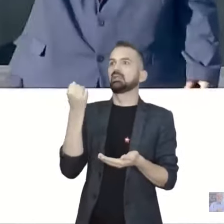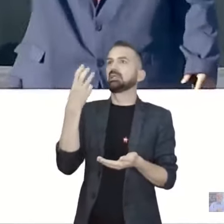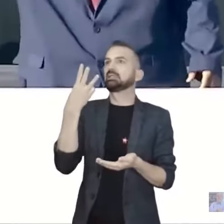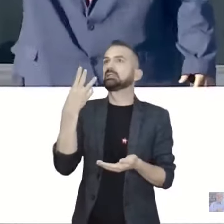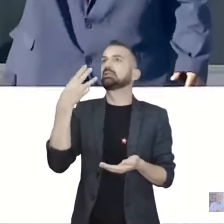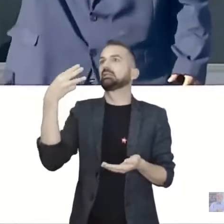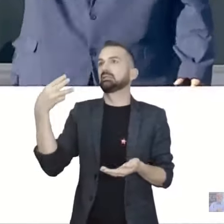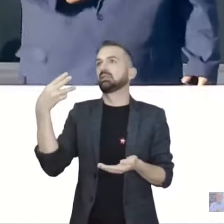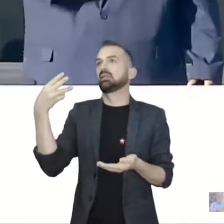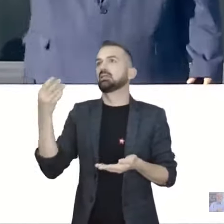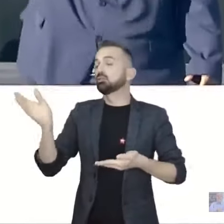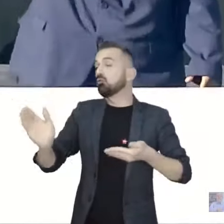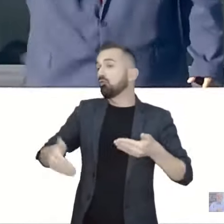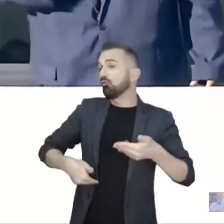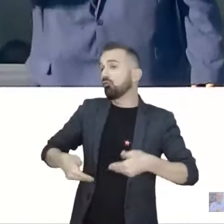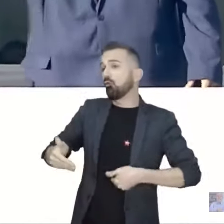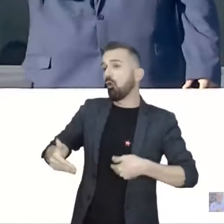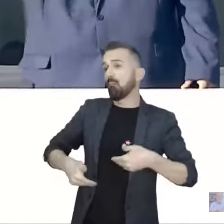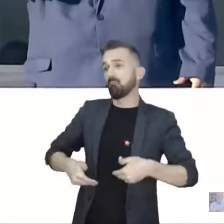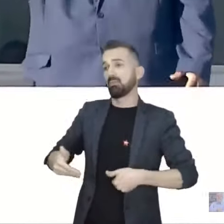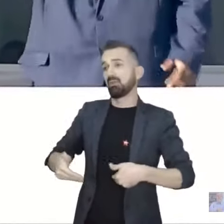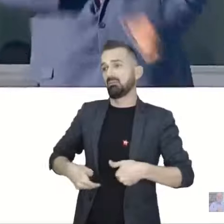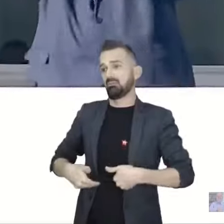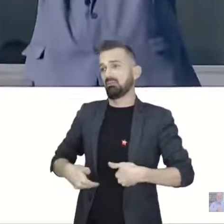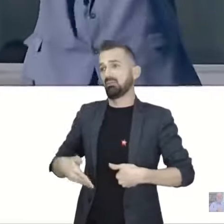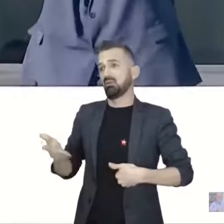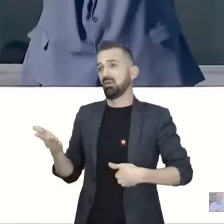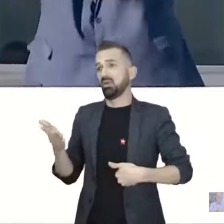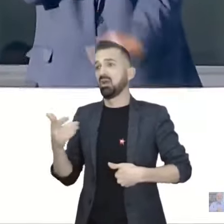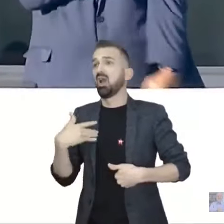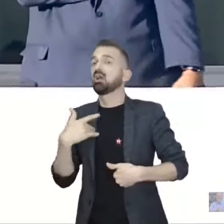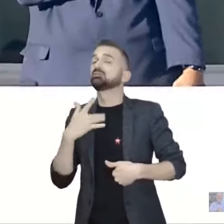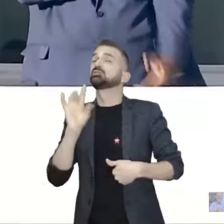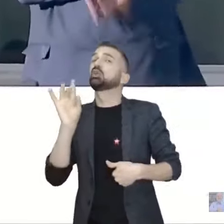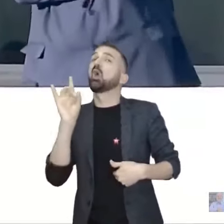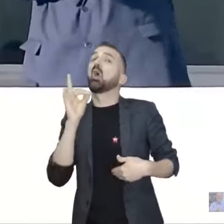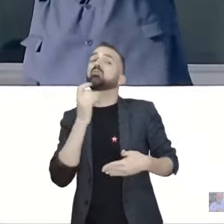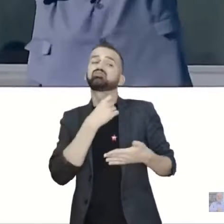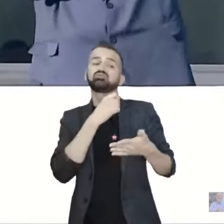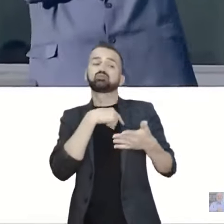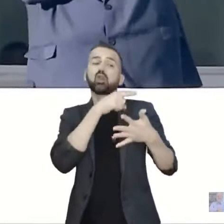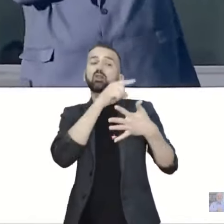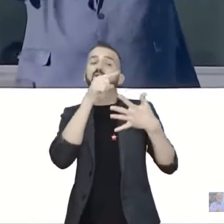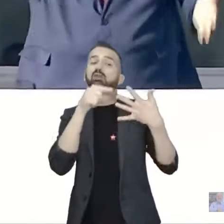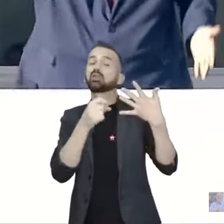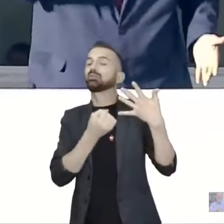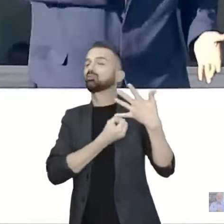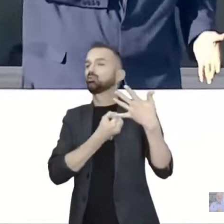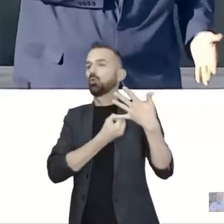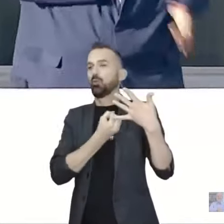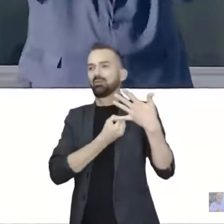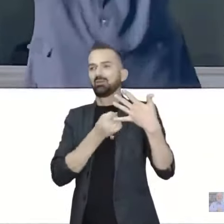fome. Esses são apenas alguns números, que na verdade não são apenas números,